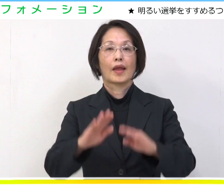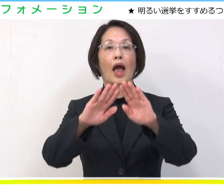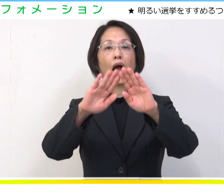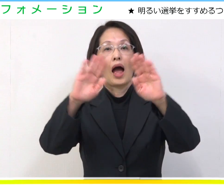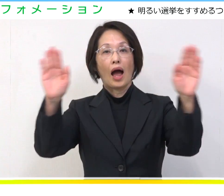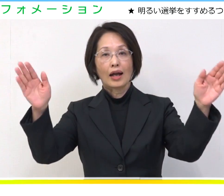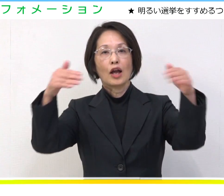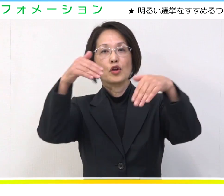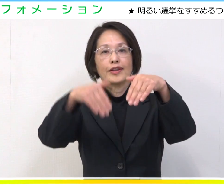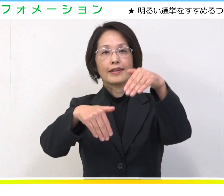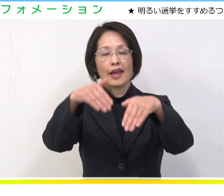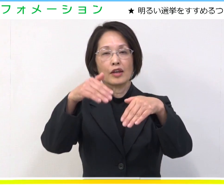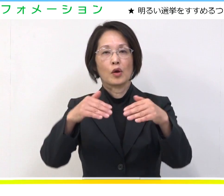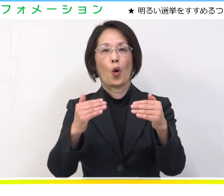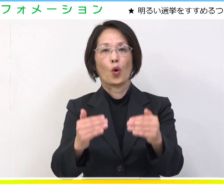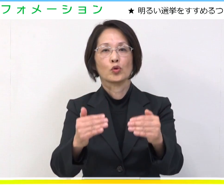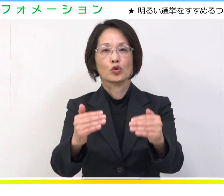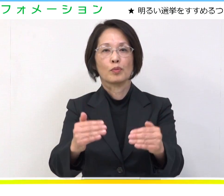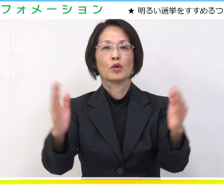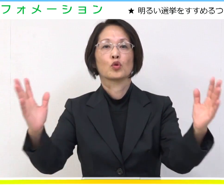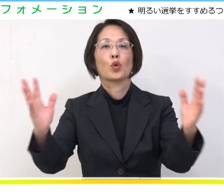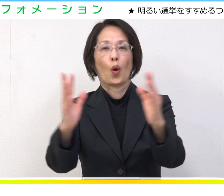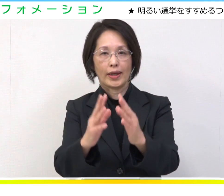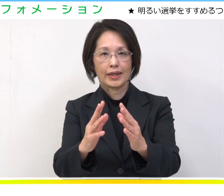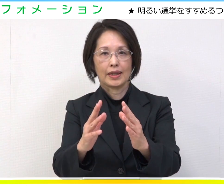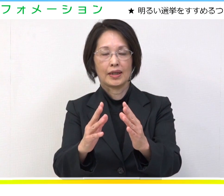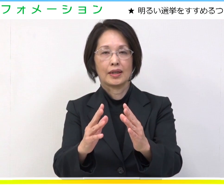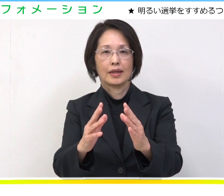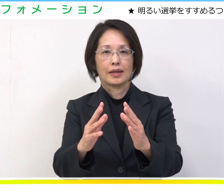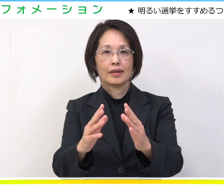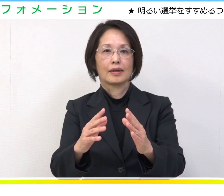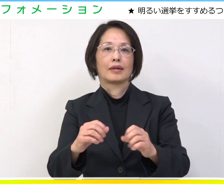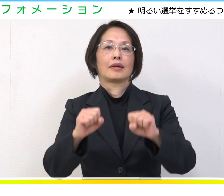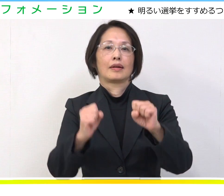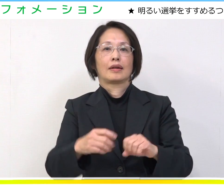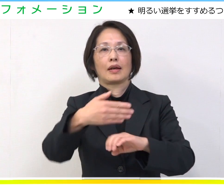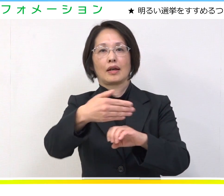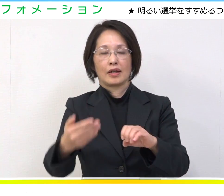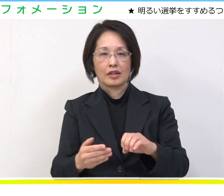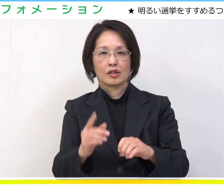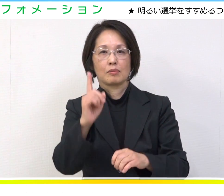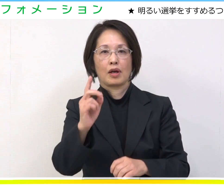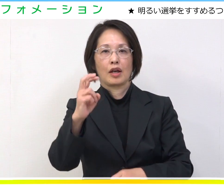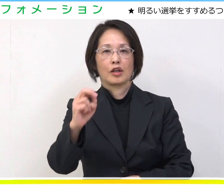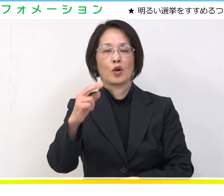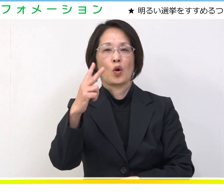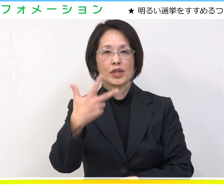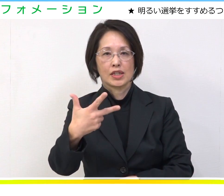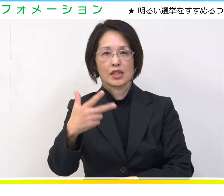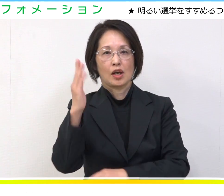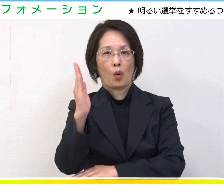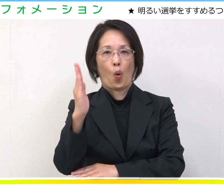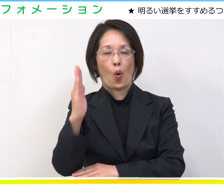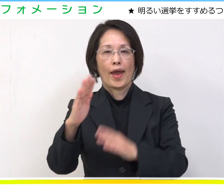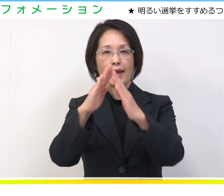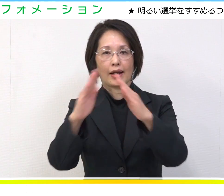明るい選挙をすすめる集い生島ヒロシ講演会を開催します